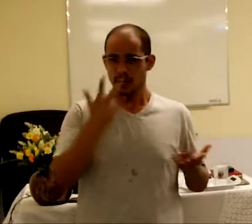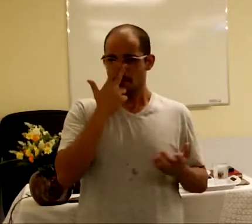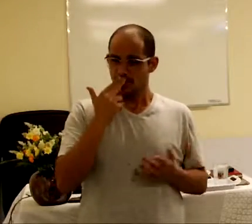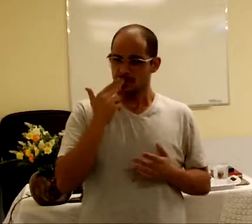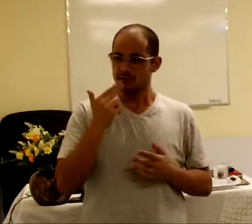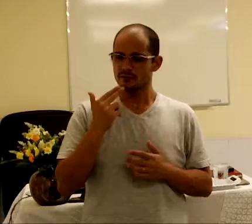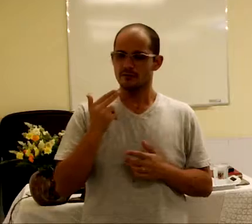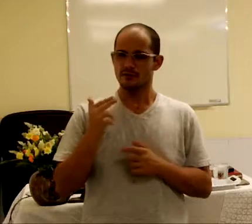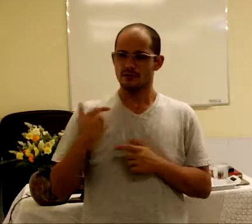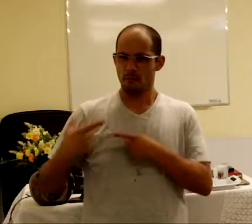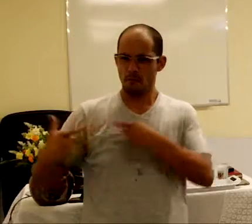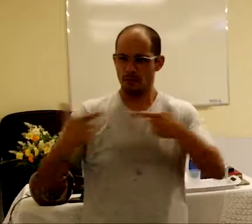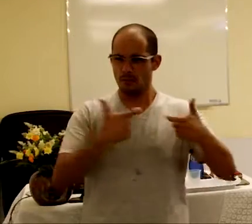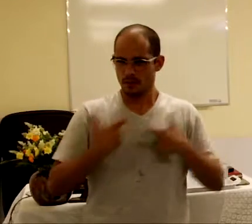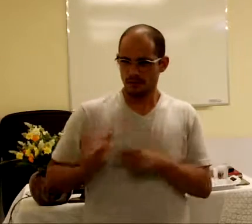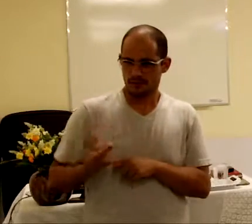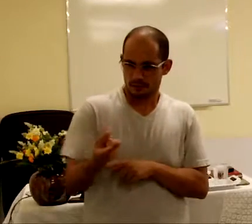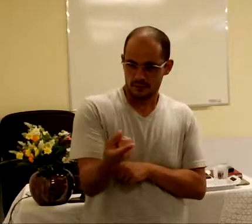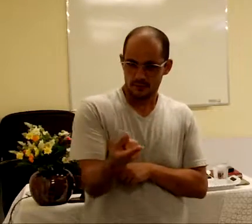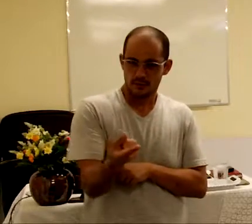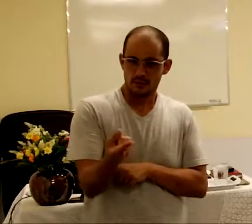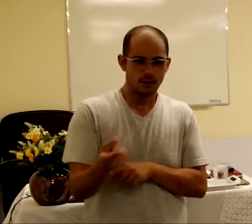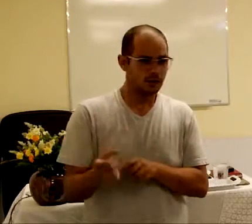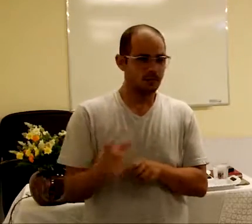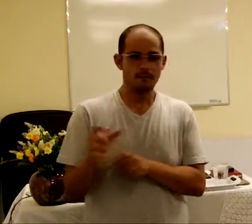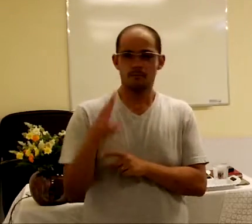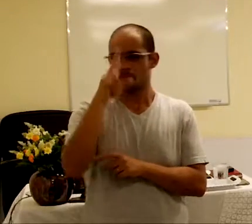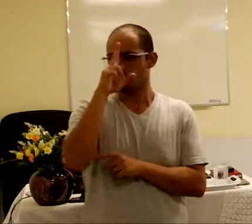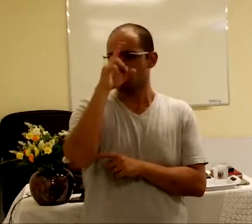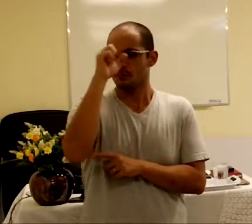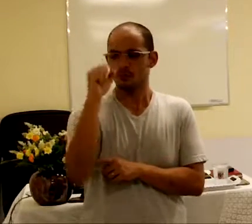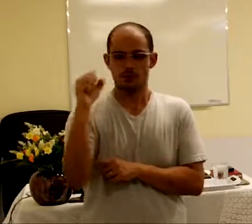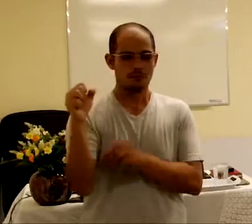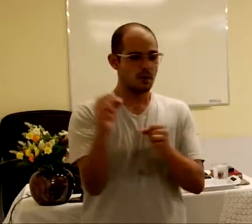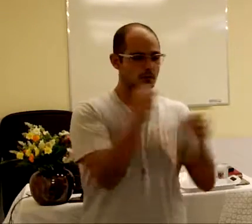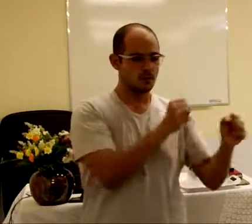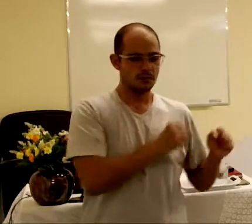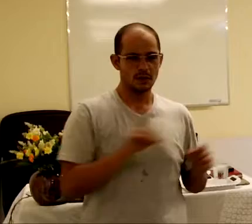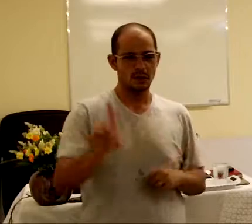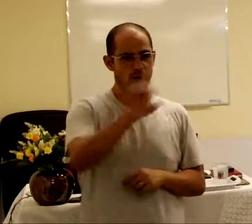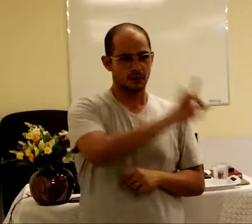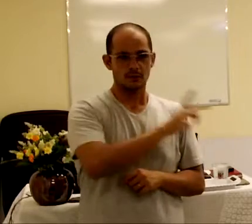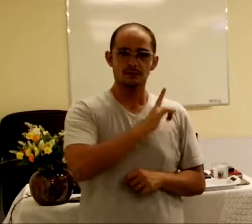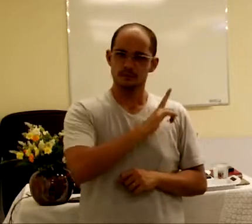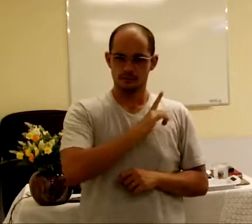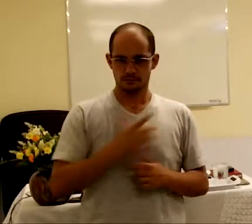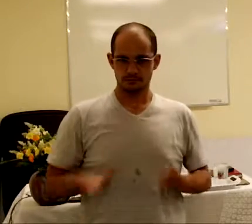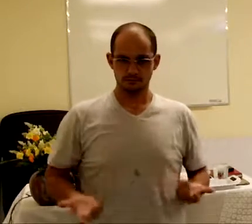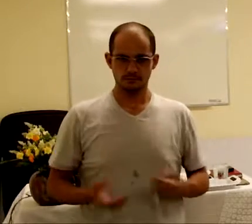né? Passou que a molecada gosta. Cada um tem um poder. Disputando esse poder.